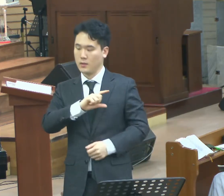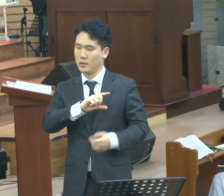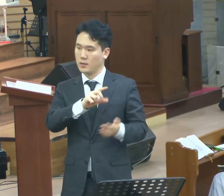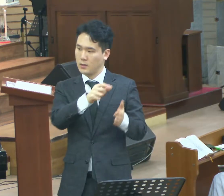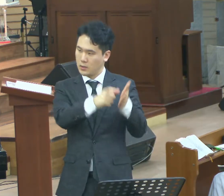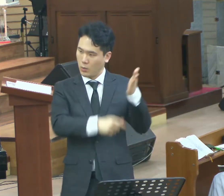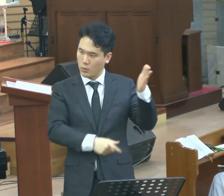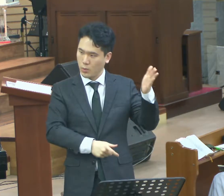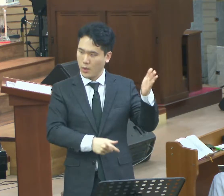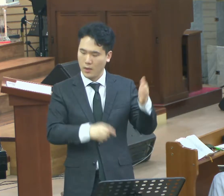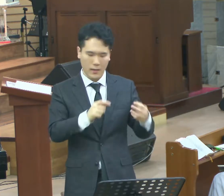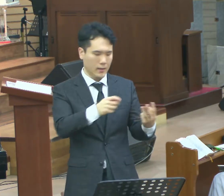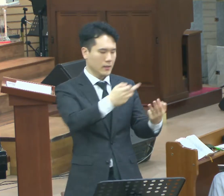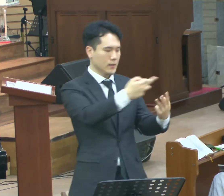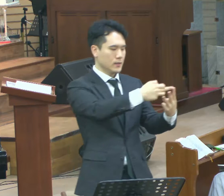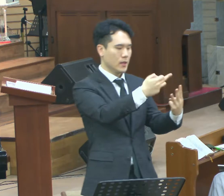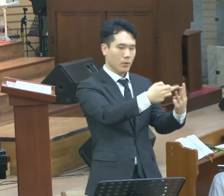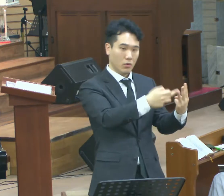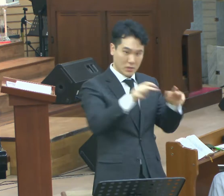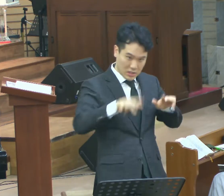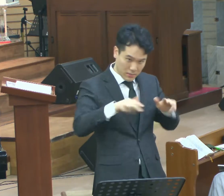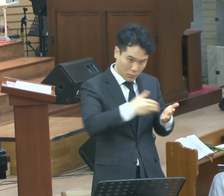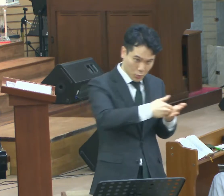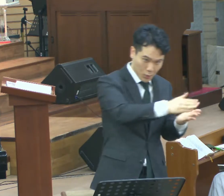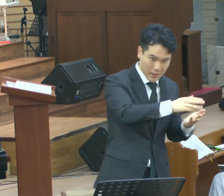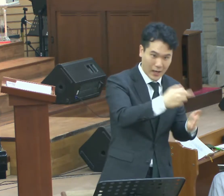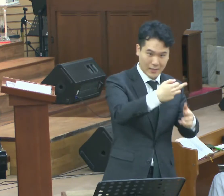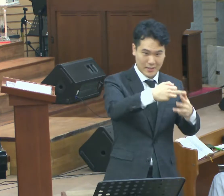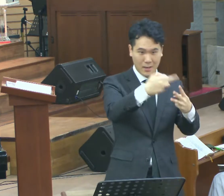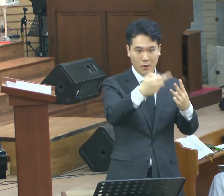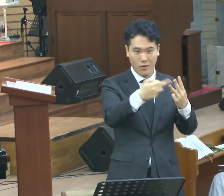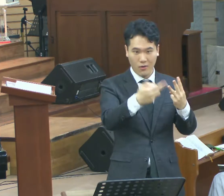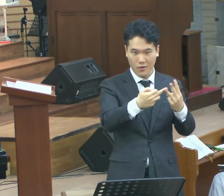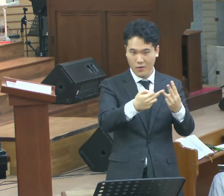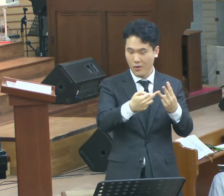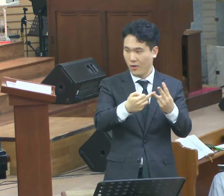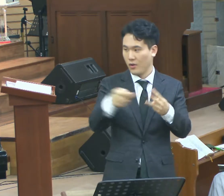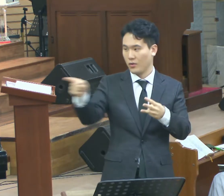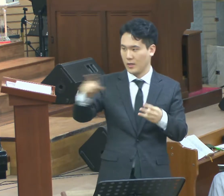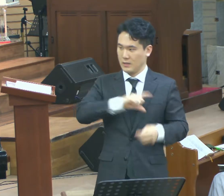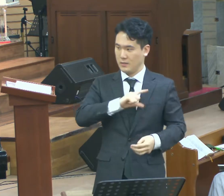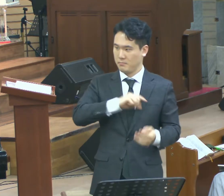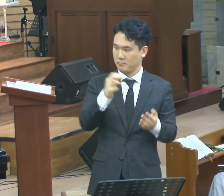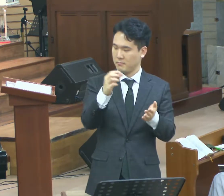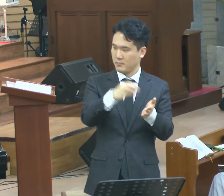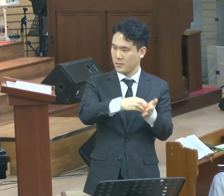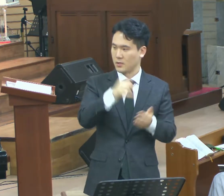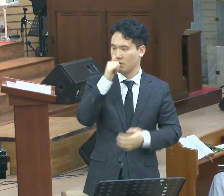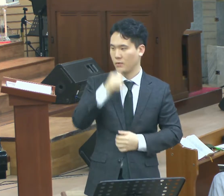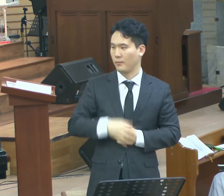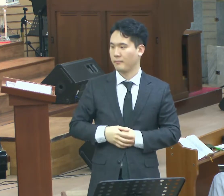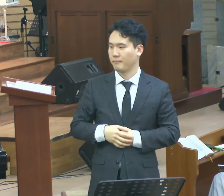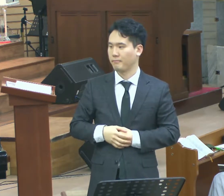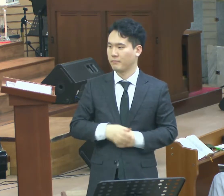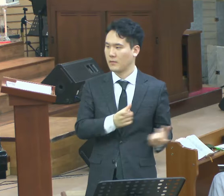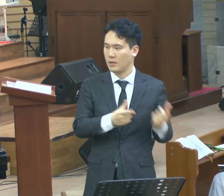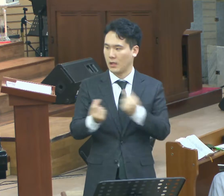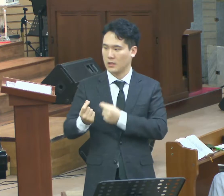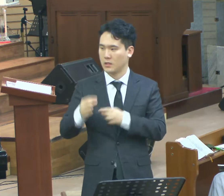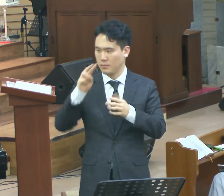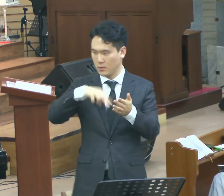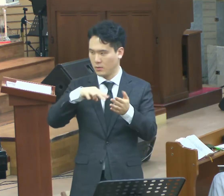이 장군들이 있었다 하는 기록이 나오는데 민수기 13장 22절이에요. 앞에 보시고 같이